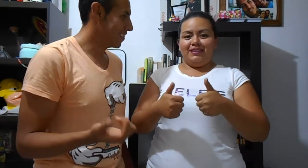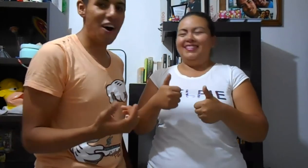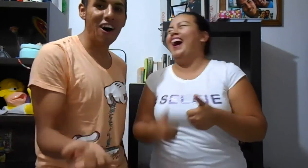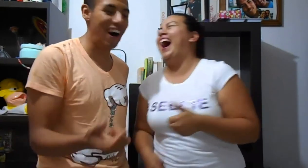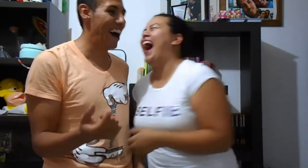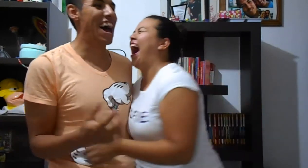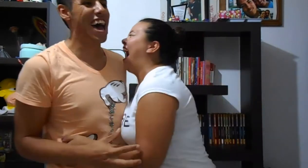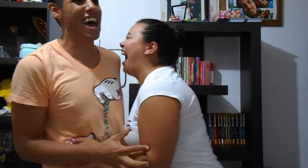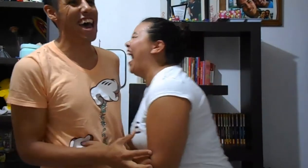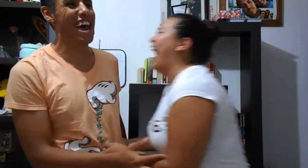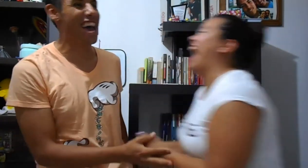¡No!